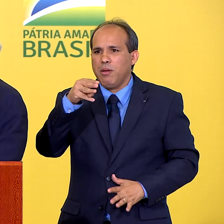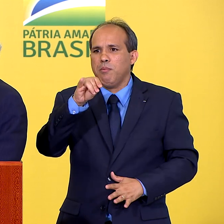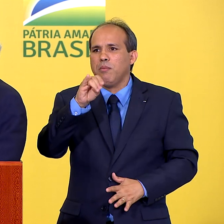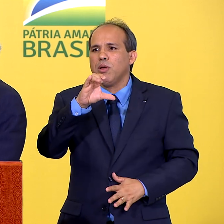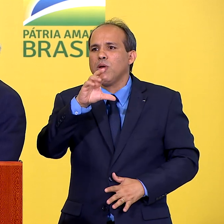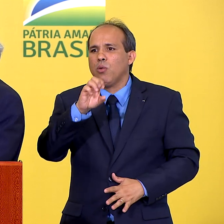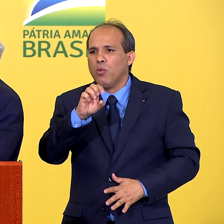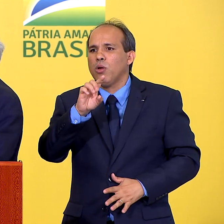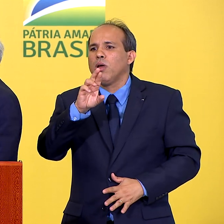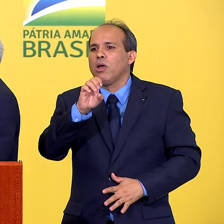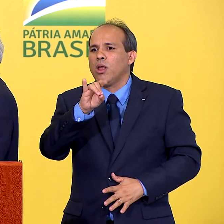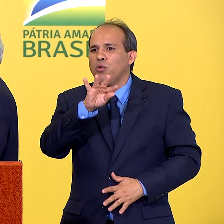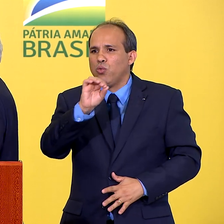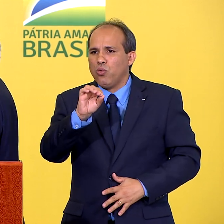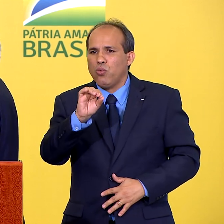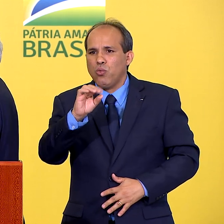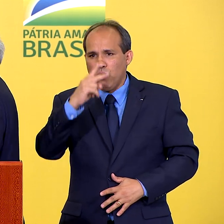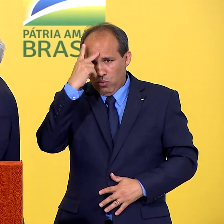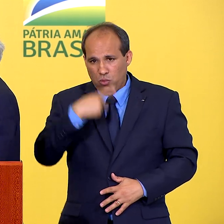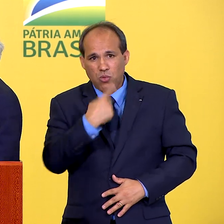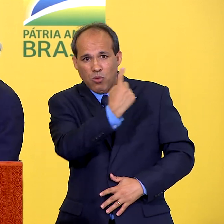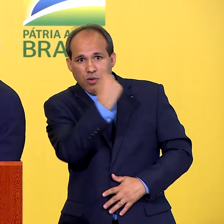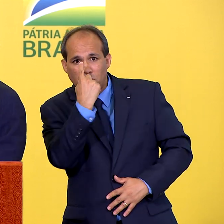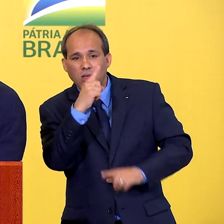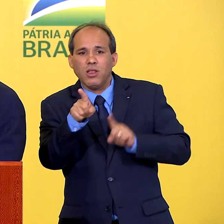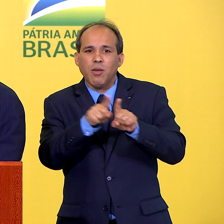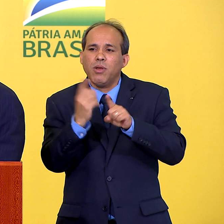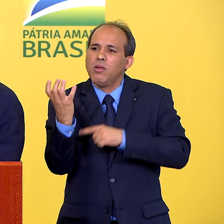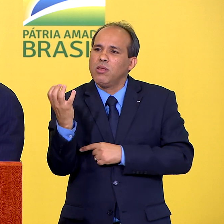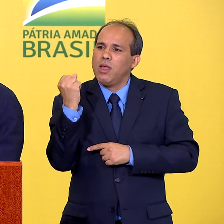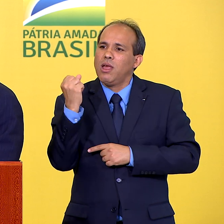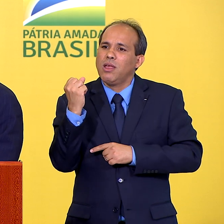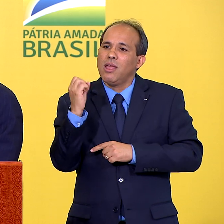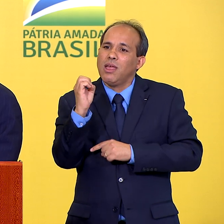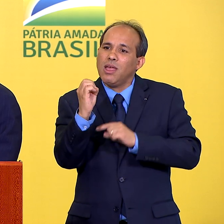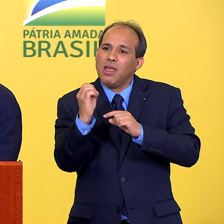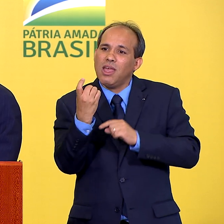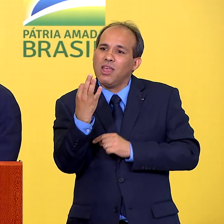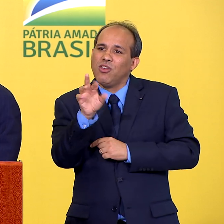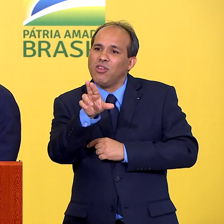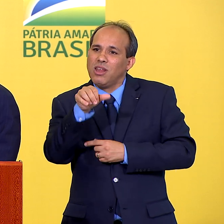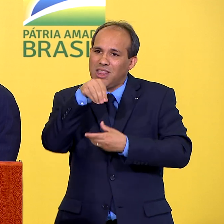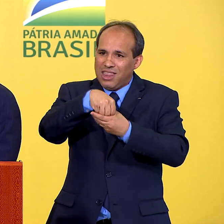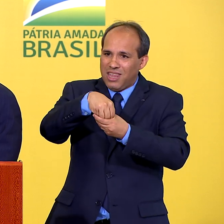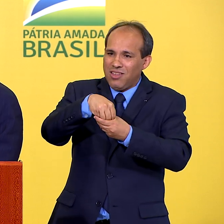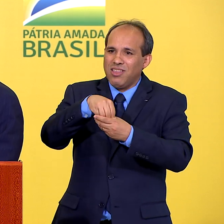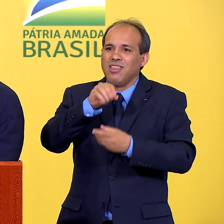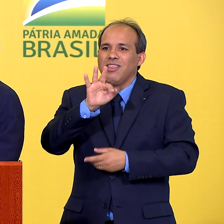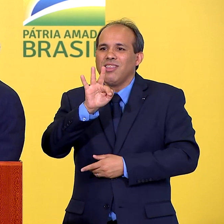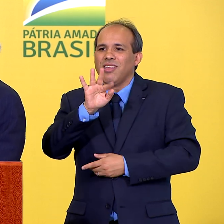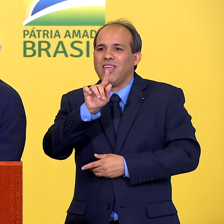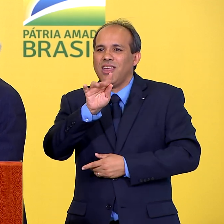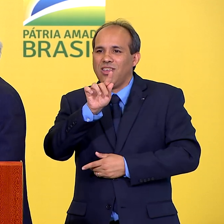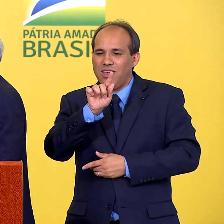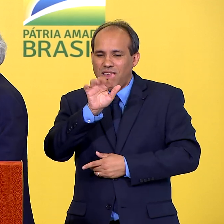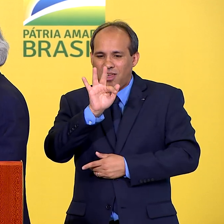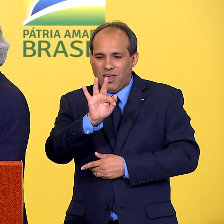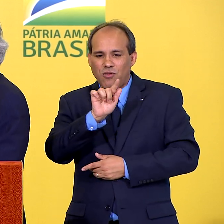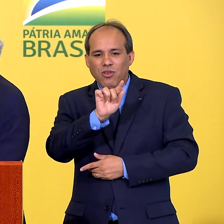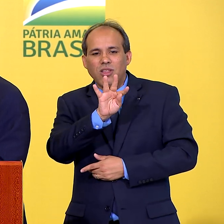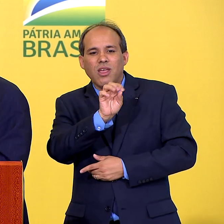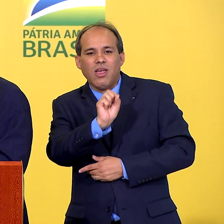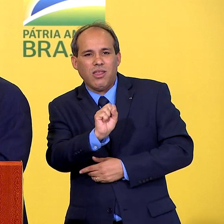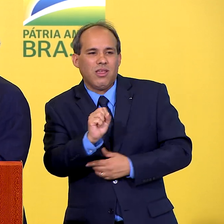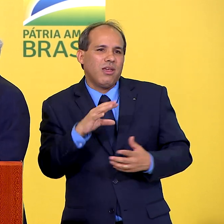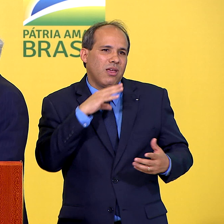individual. Em segundo lugar, do saque extraordinário da Caixa, do FGTS. Ou seja, os